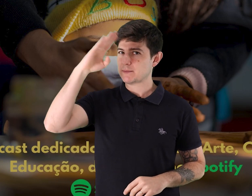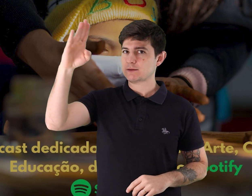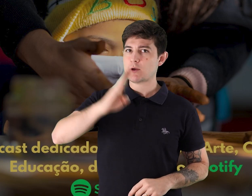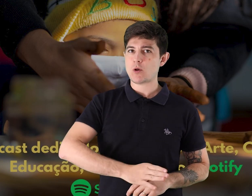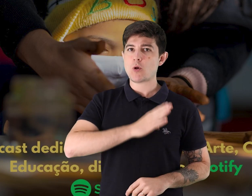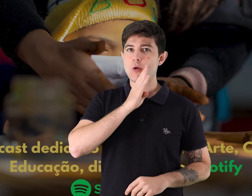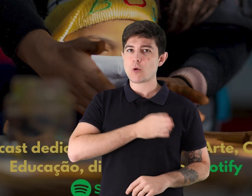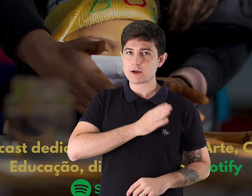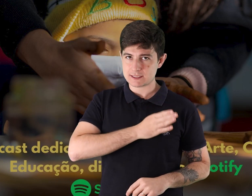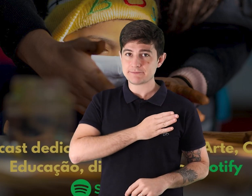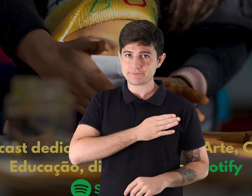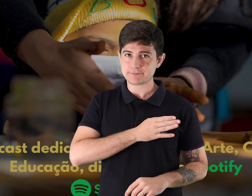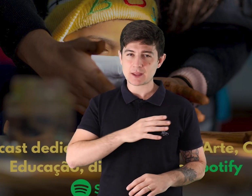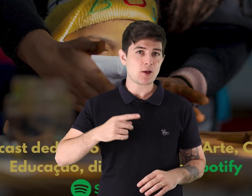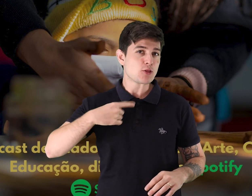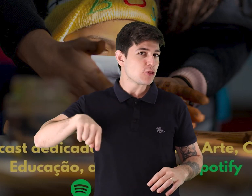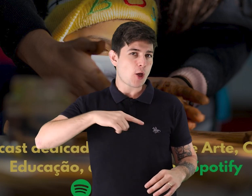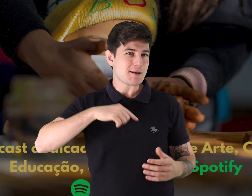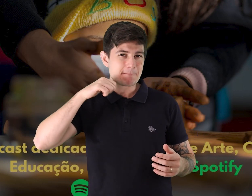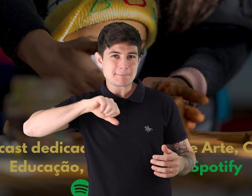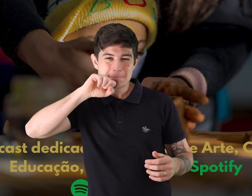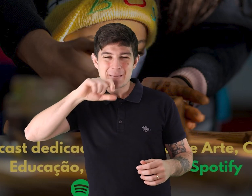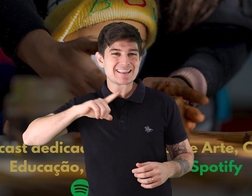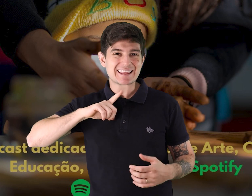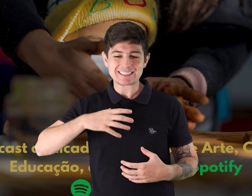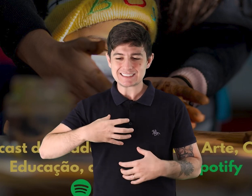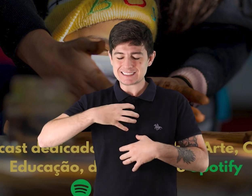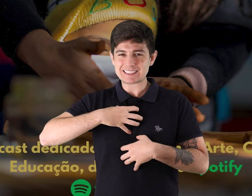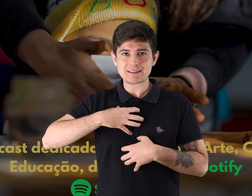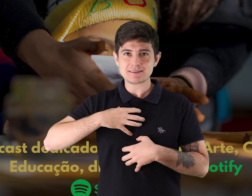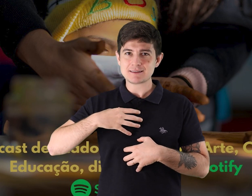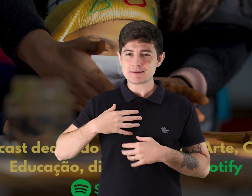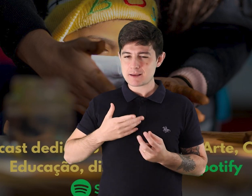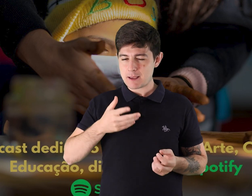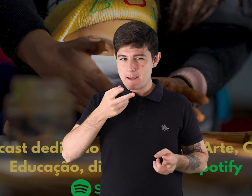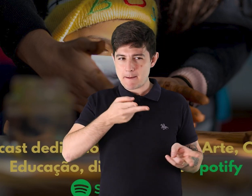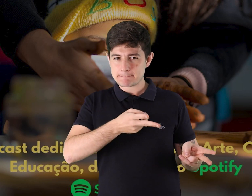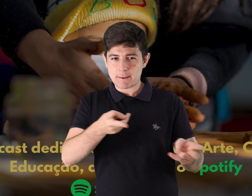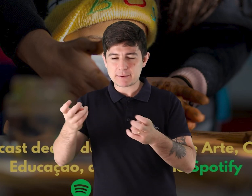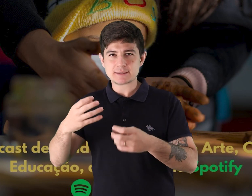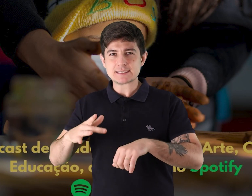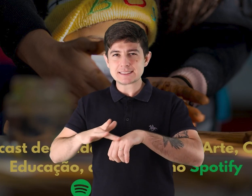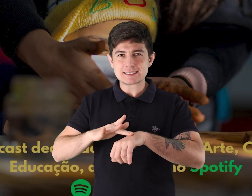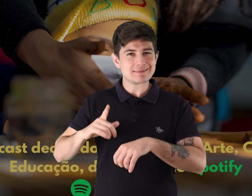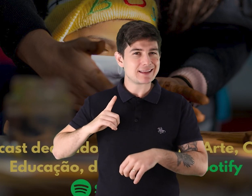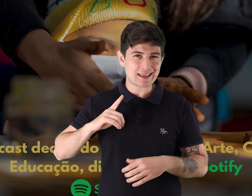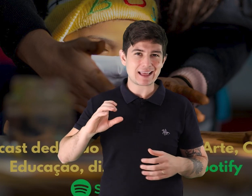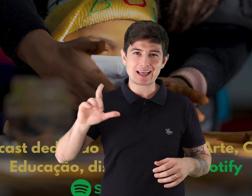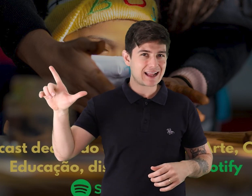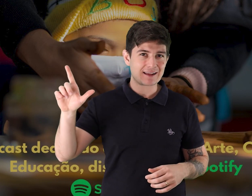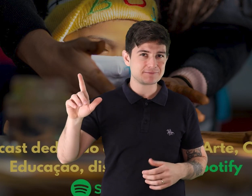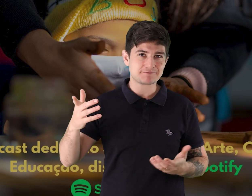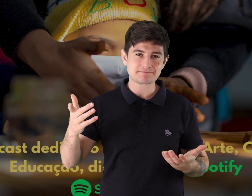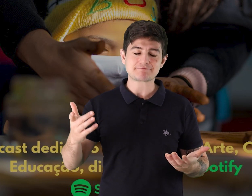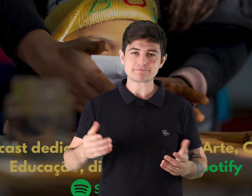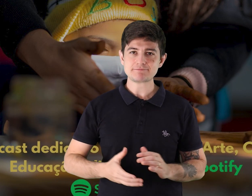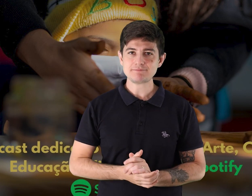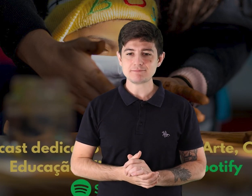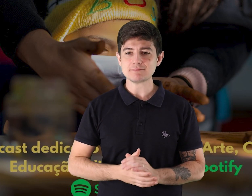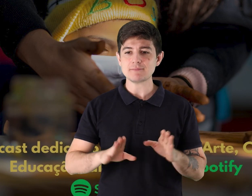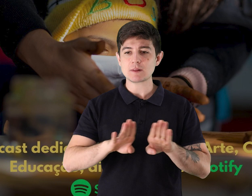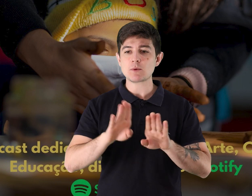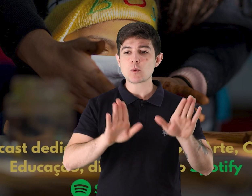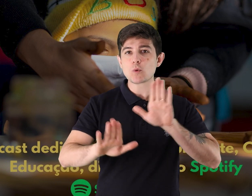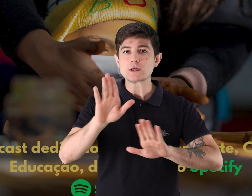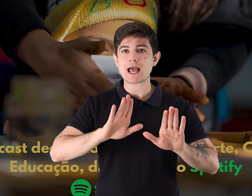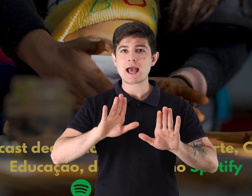de tudo, né? Nós, enquanto mães, a gente tem uma intuição materna aguçada, que é nada, né? Aguçada, né?